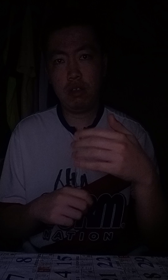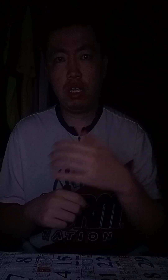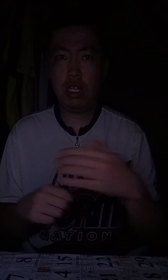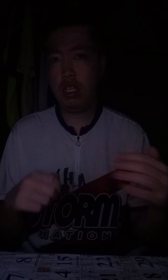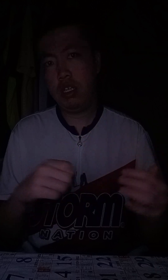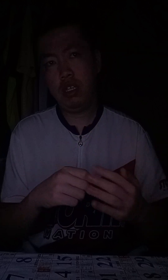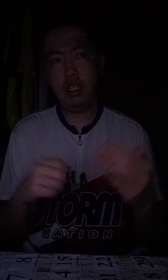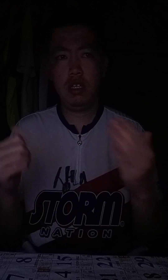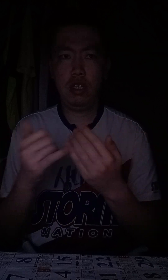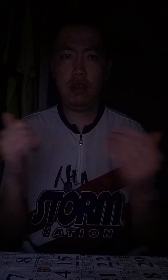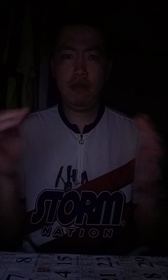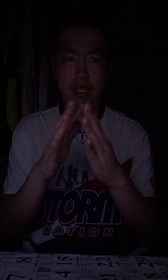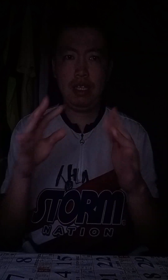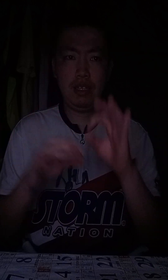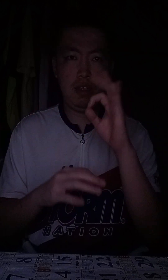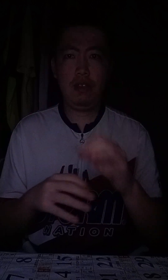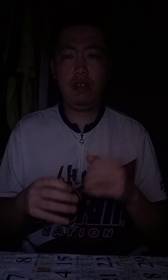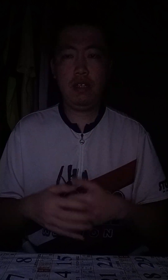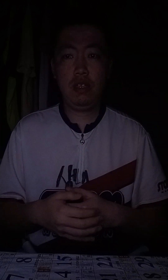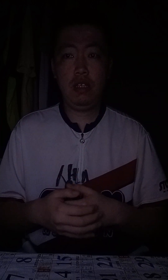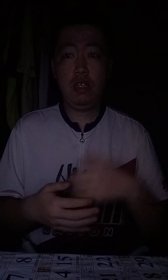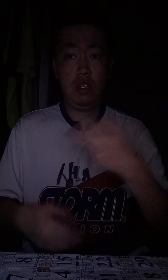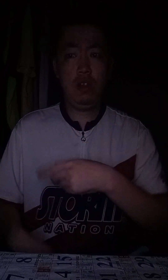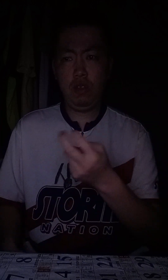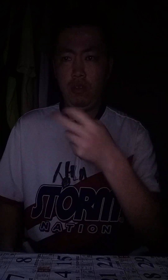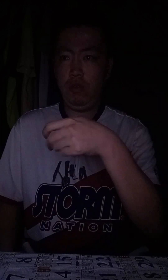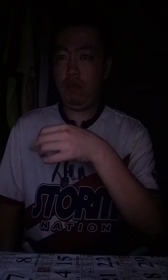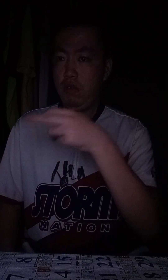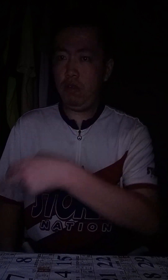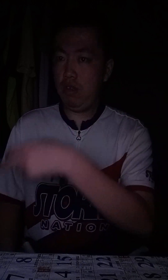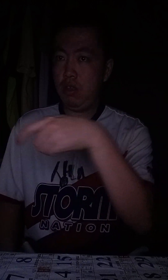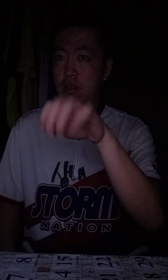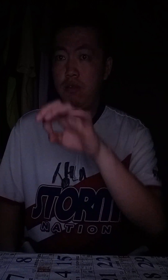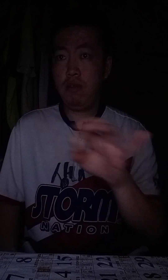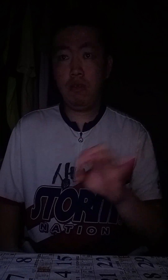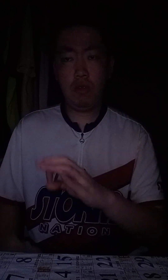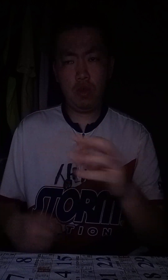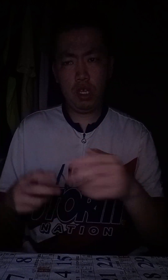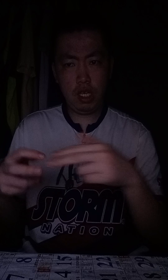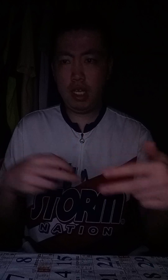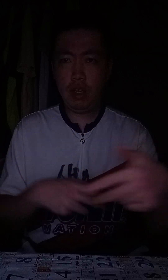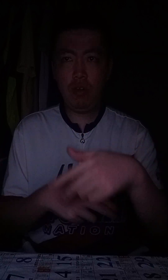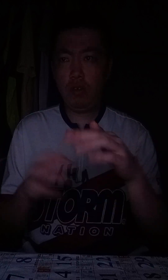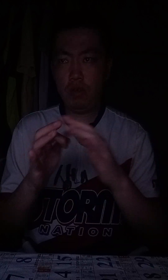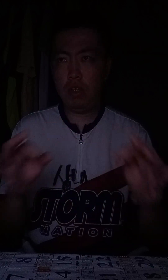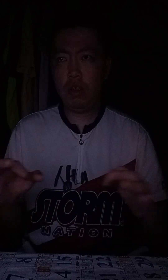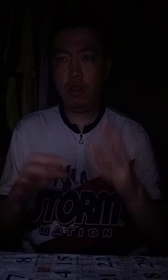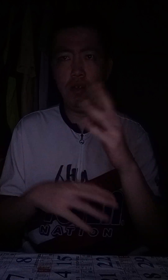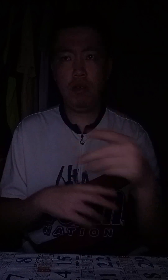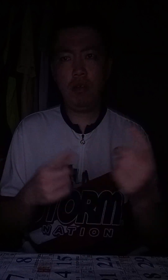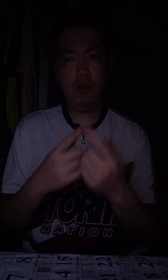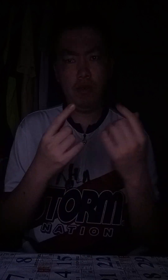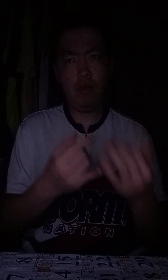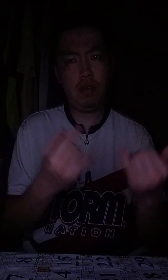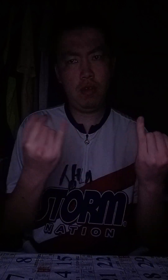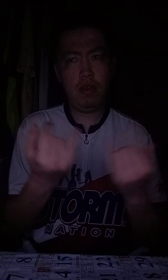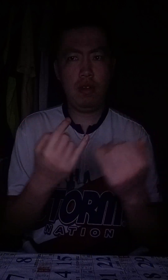관광객들을 맞이합니다. 올림픽 운영 인력 지원을 위해 전기차와 수소차 등 친환경 차량 160여 대도